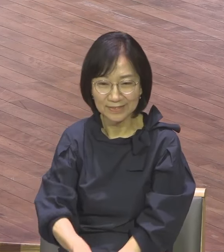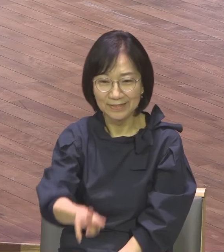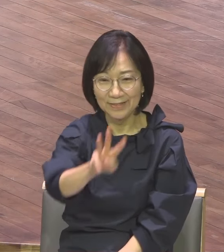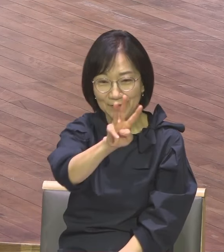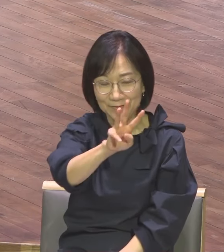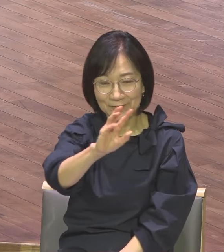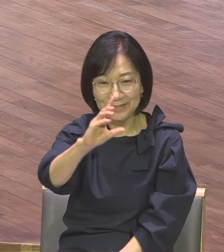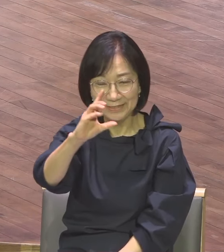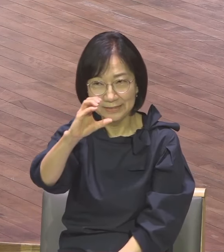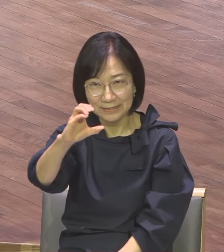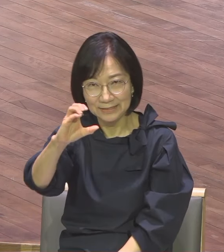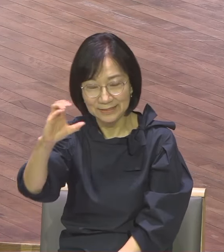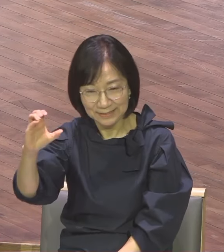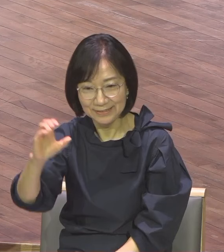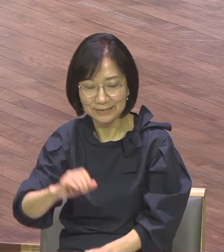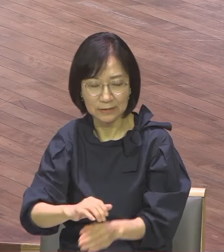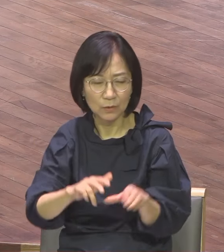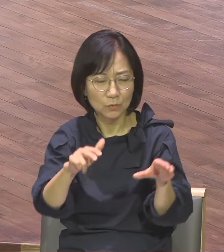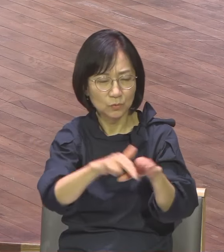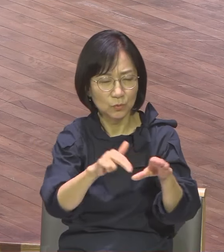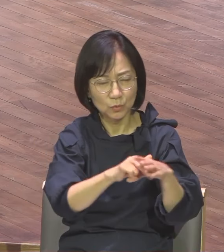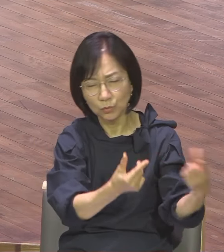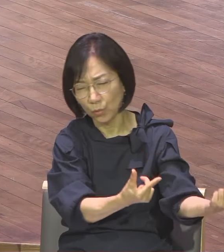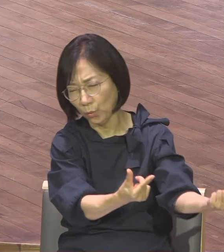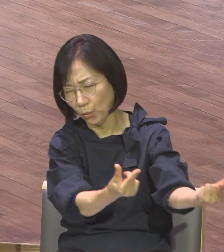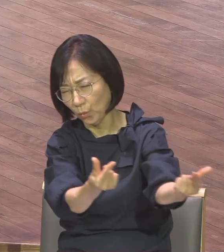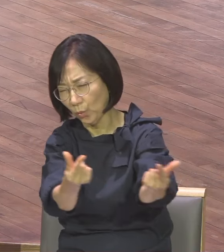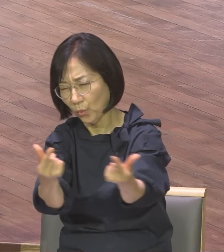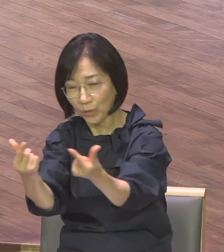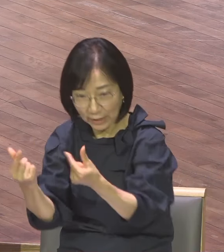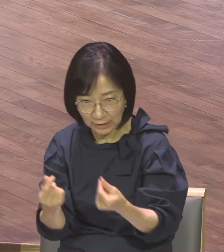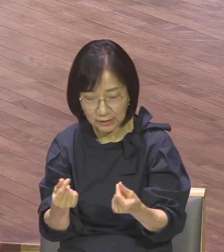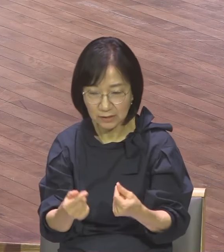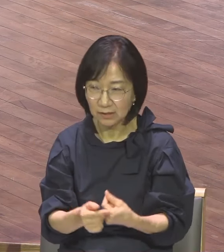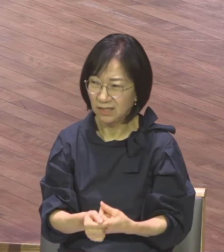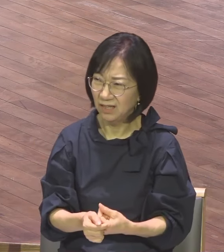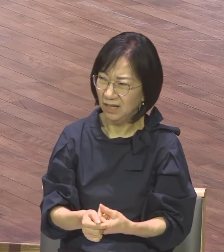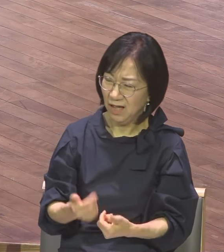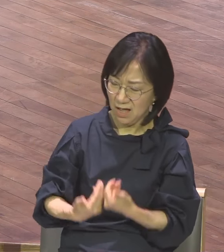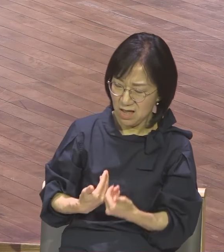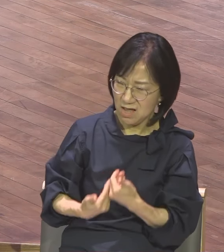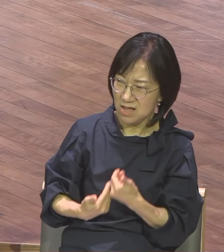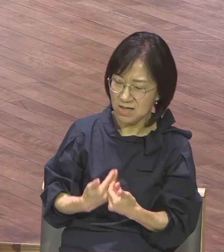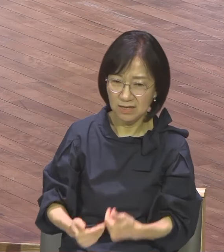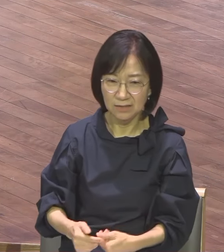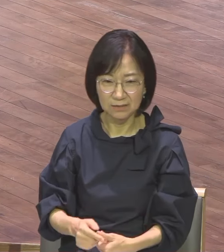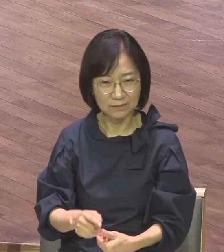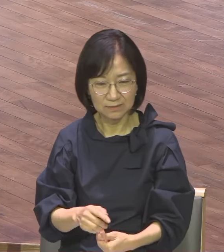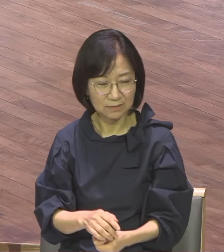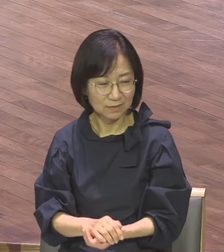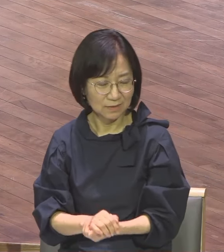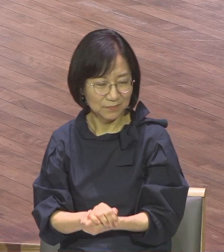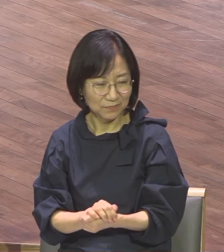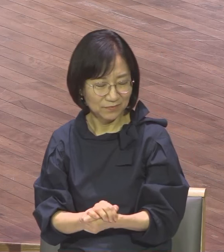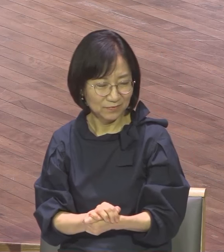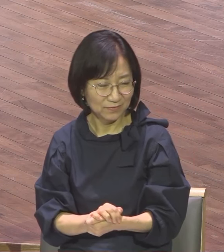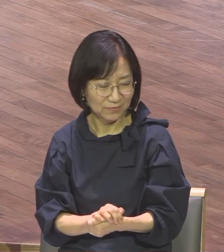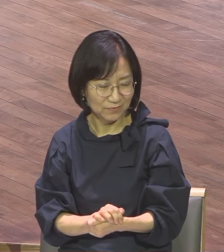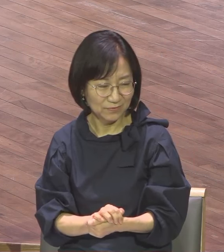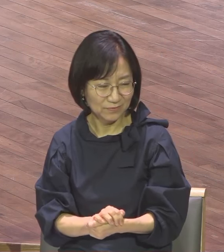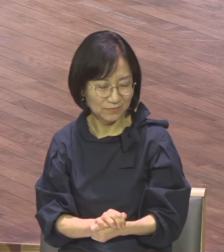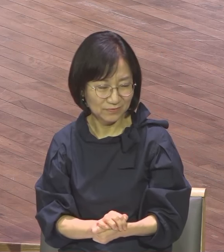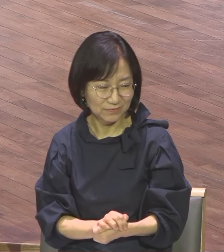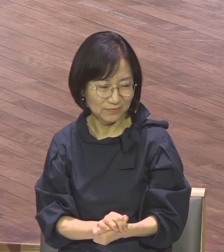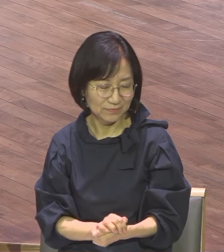유일신이 있는데 어떻게 신이 다 똑같냐? 모든 종교가 말이 안 되잖아요. 그래서 마틴 로드 존스라는